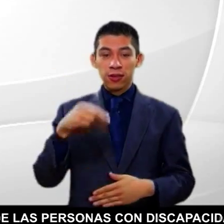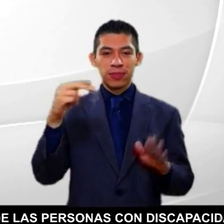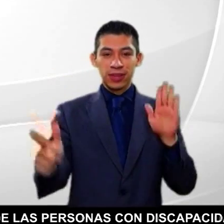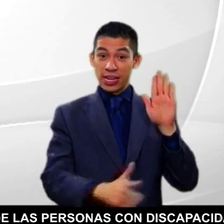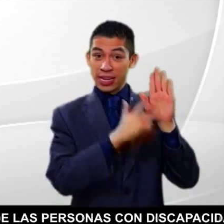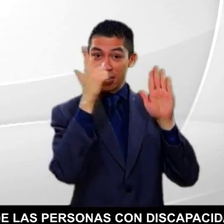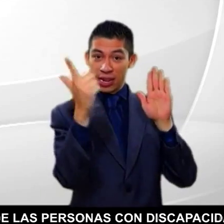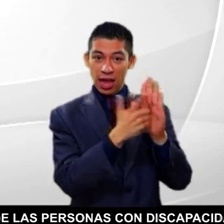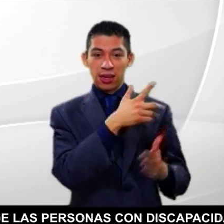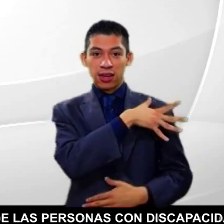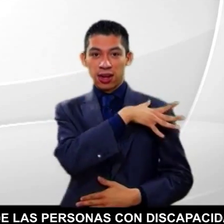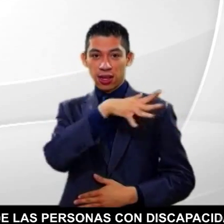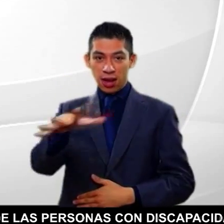las Personas con Discapacidad